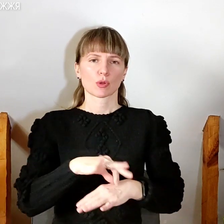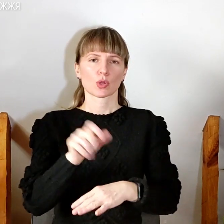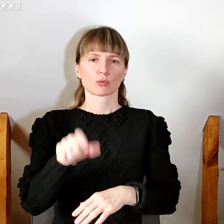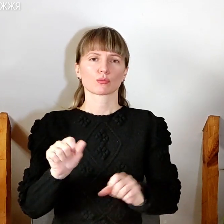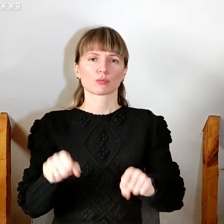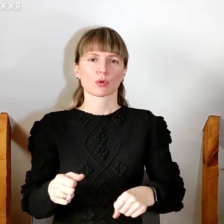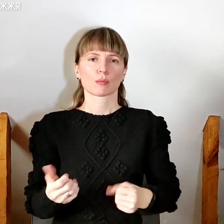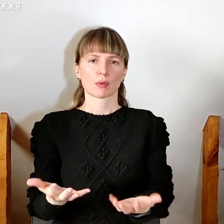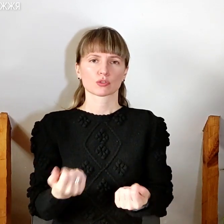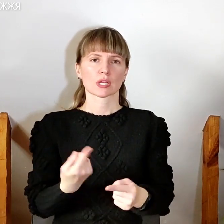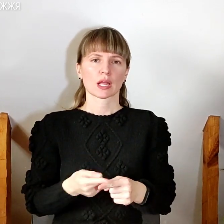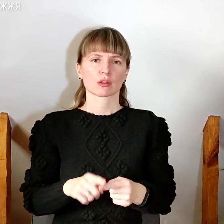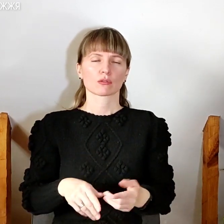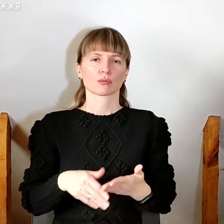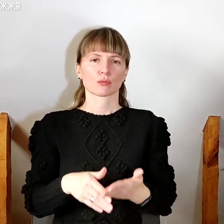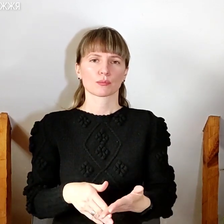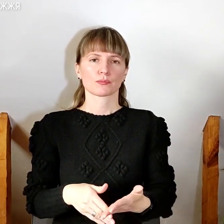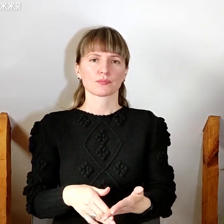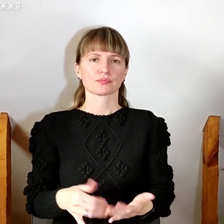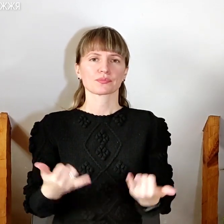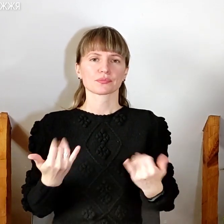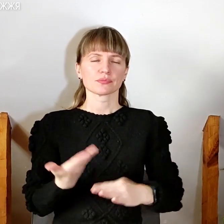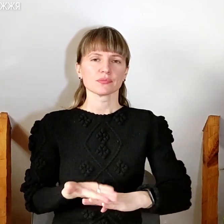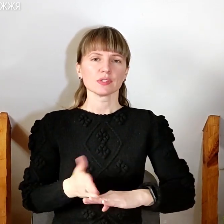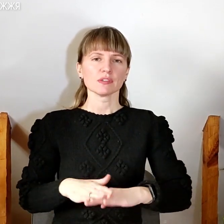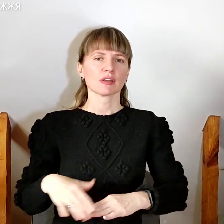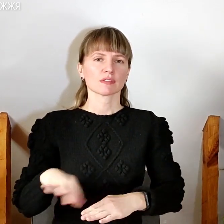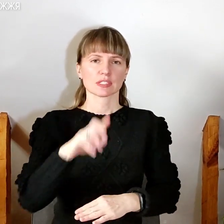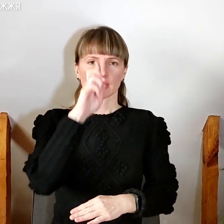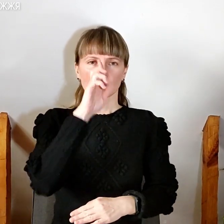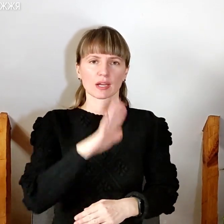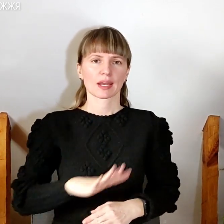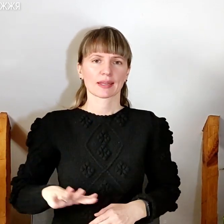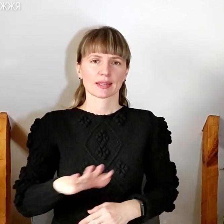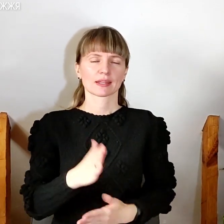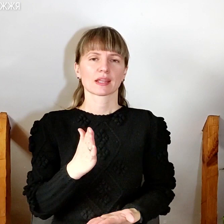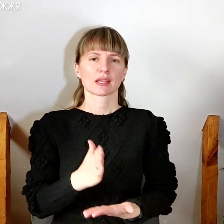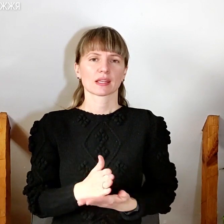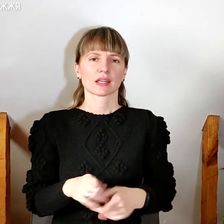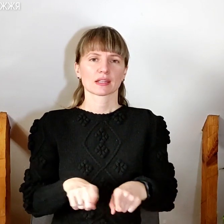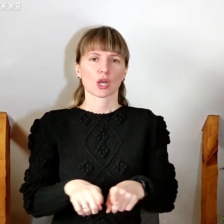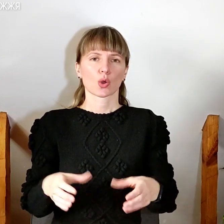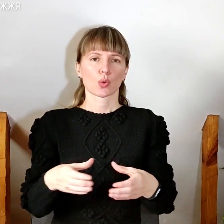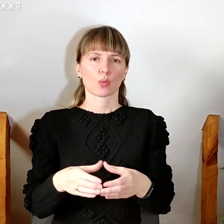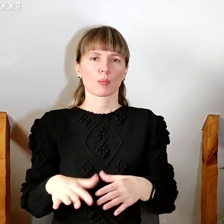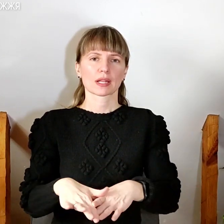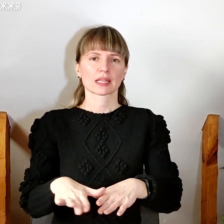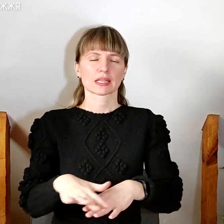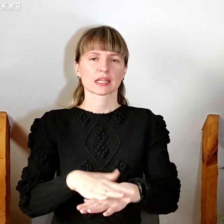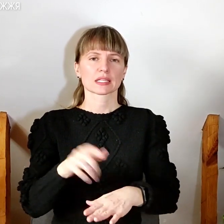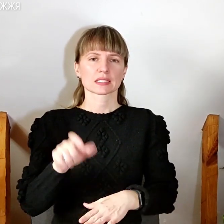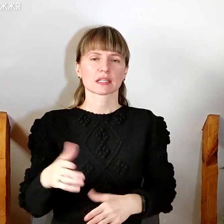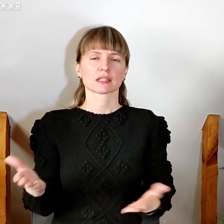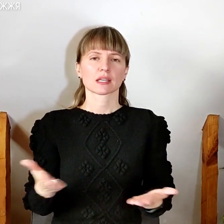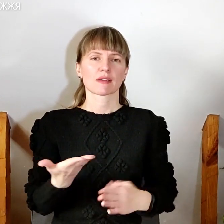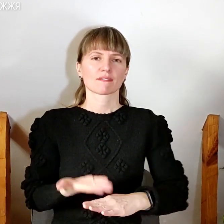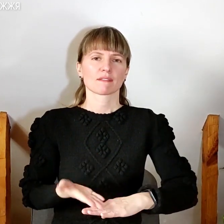цю допомогу. Зараз важко всій країні, але є така категорія населення, які важче, мабуть, в